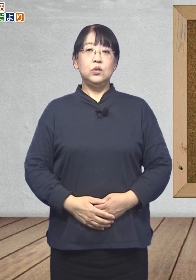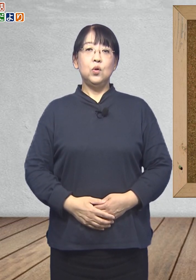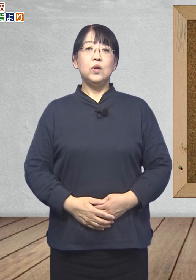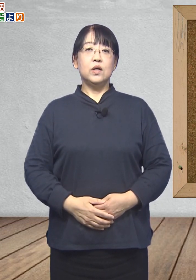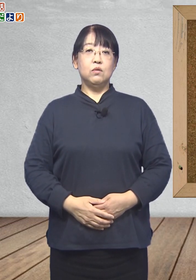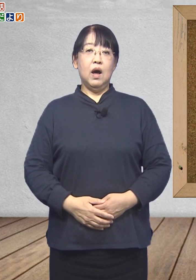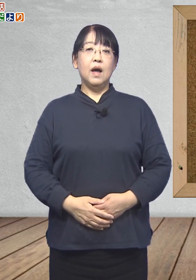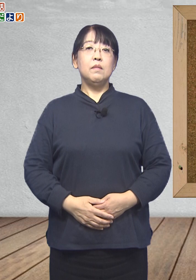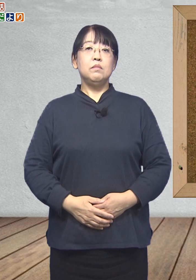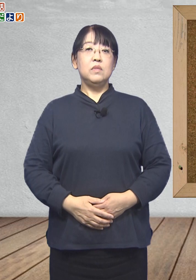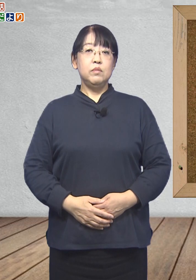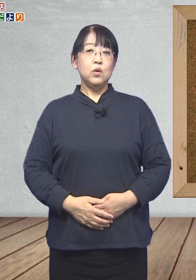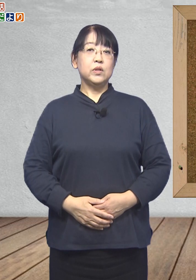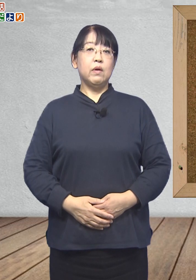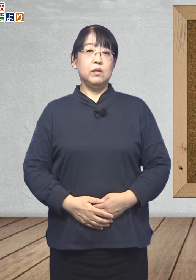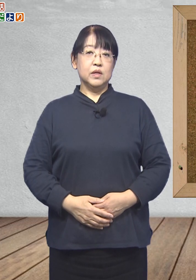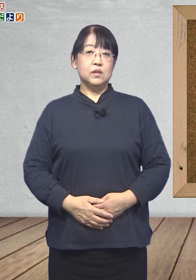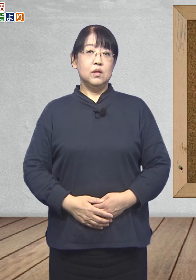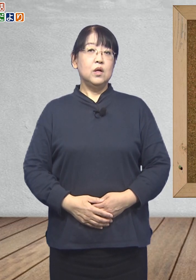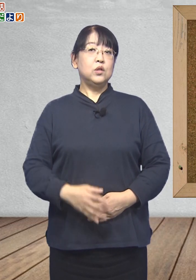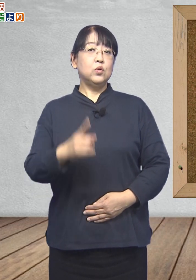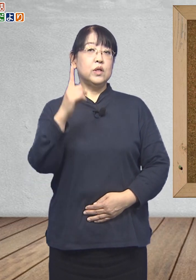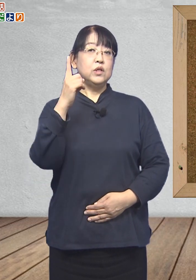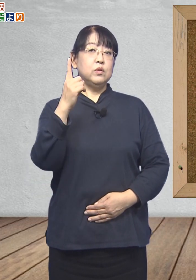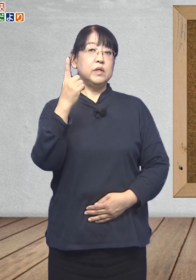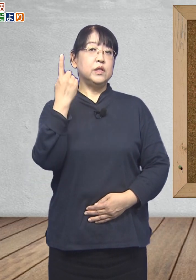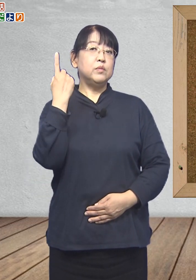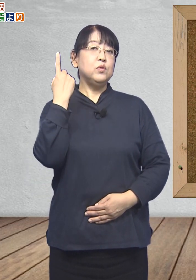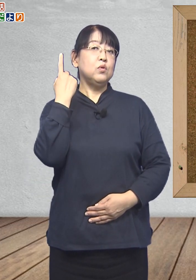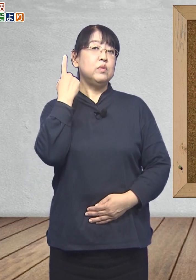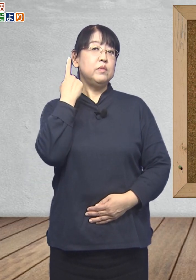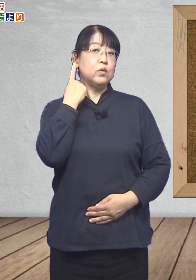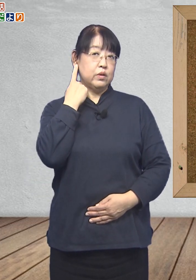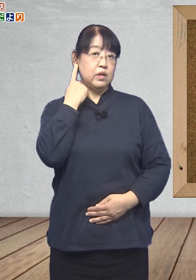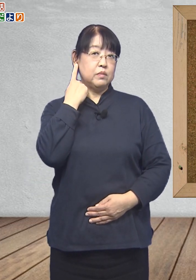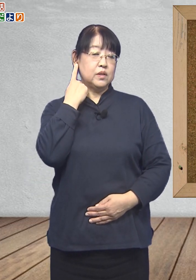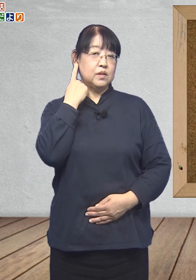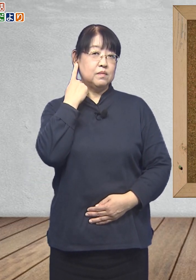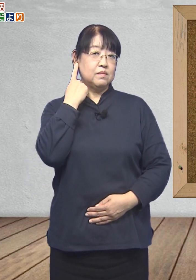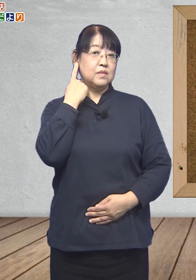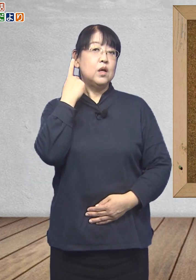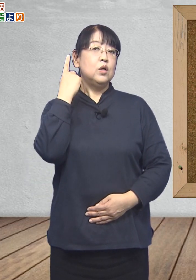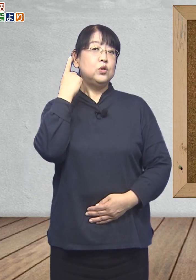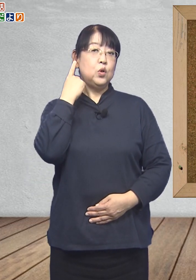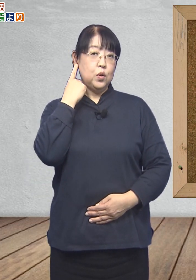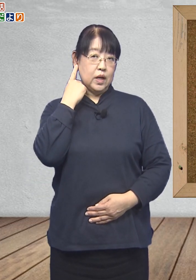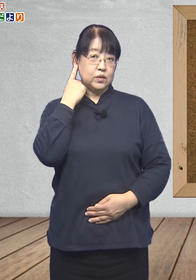聴覚は耳を触ります。人差し指で自分の耳を触ります。聴覚、